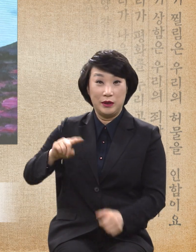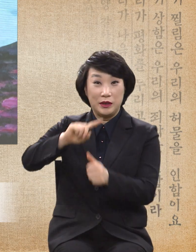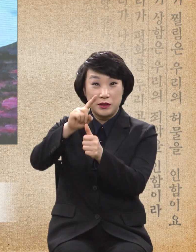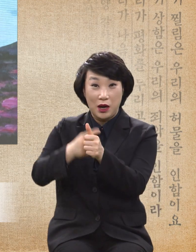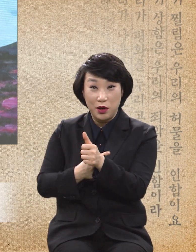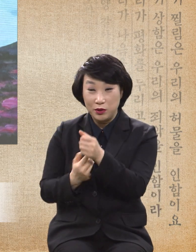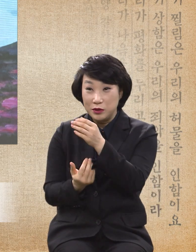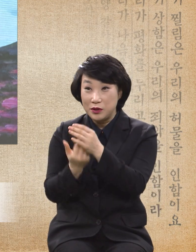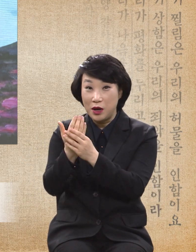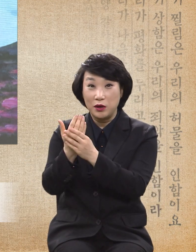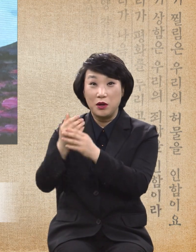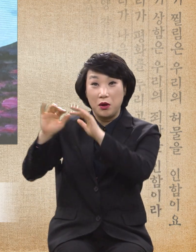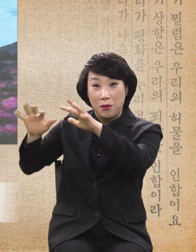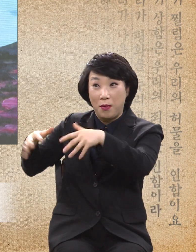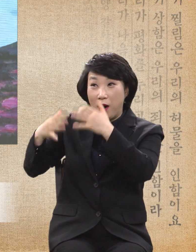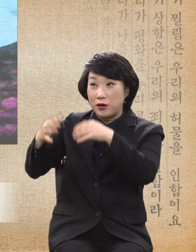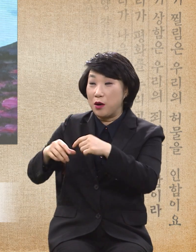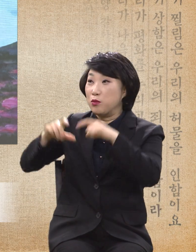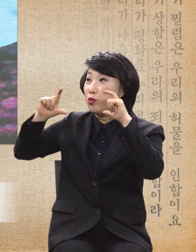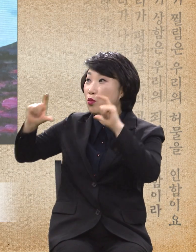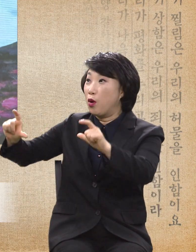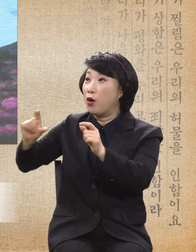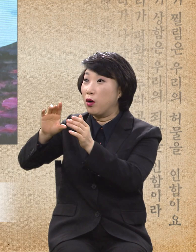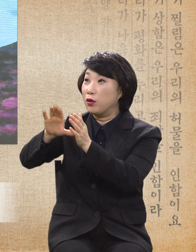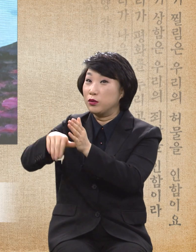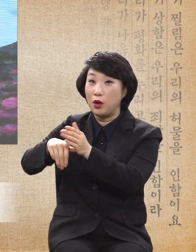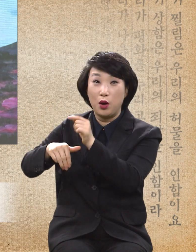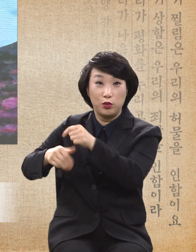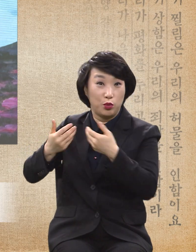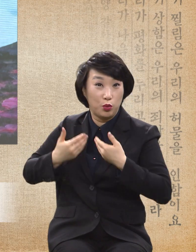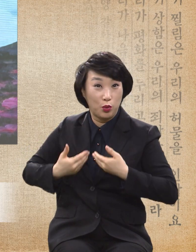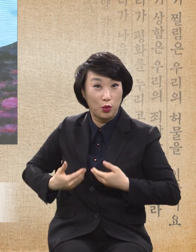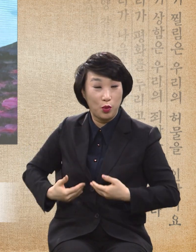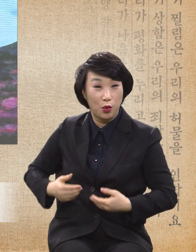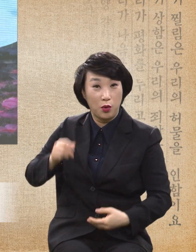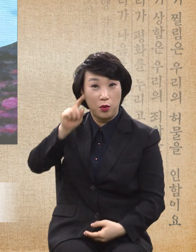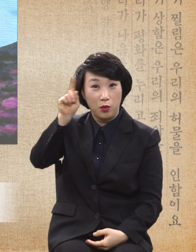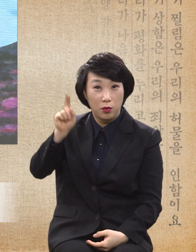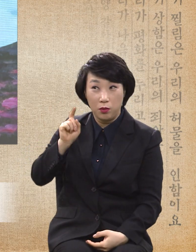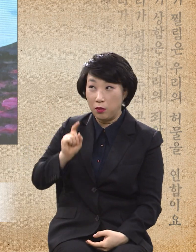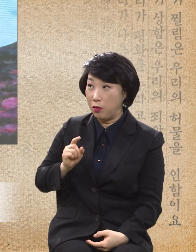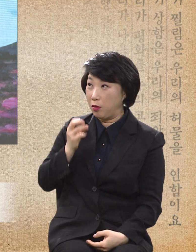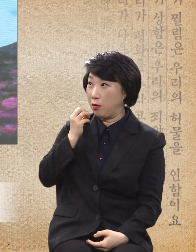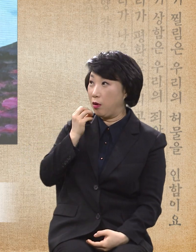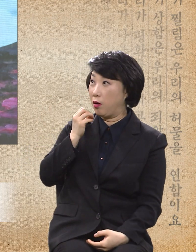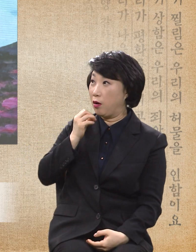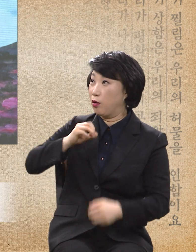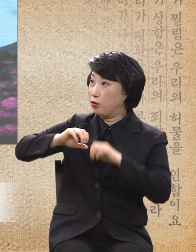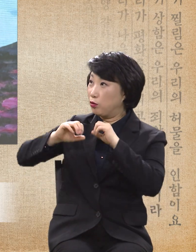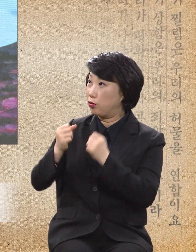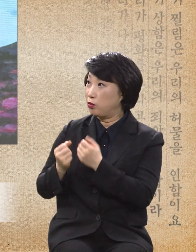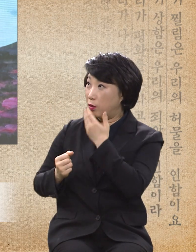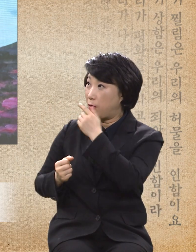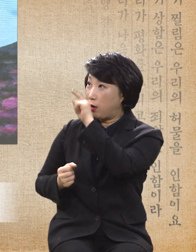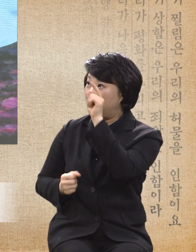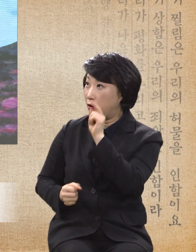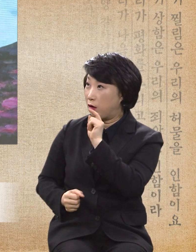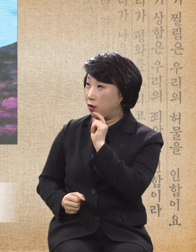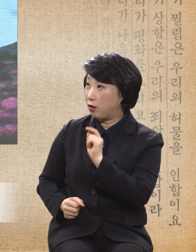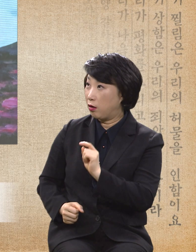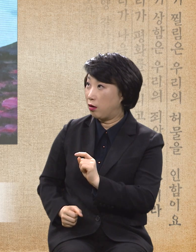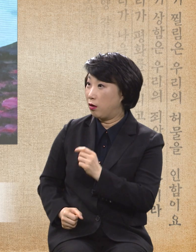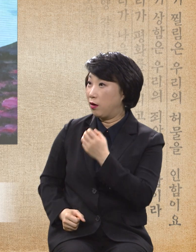자연이 일어나는 풍랑을 명령하니 이렇게 잔잔하고 순종할 수 있는